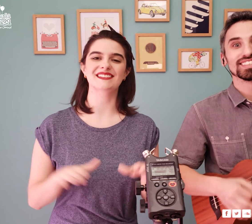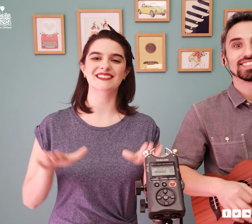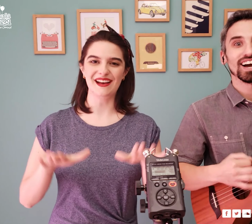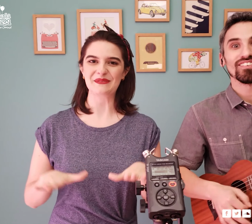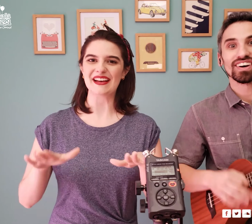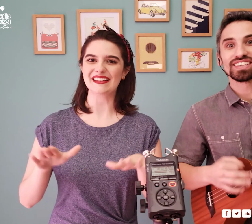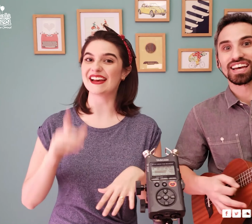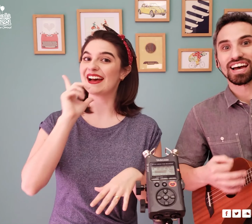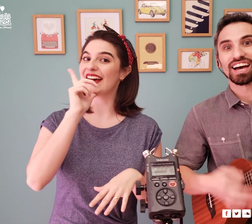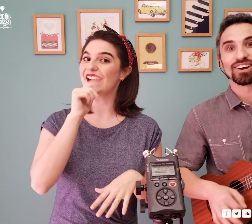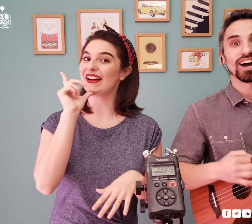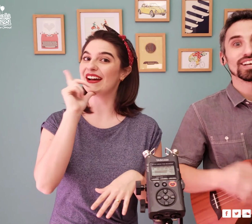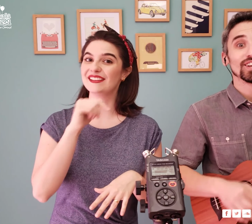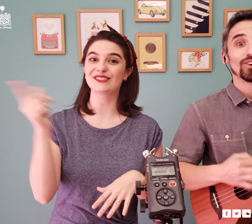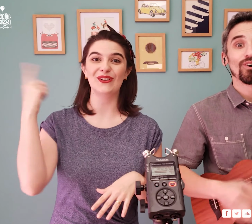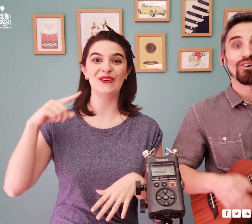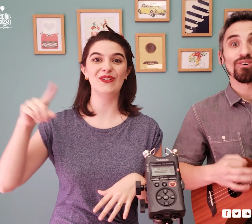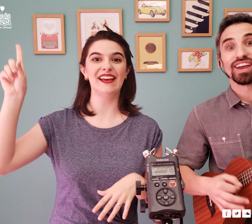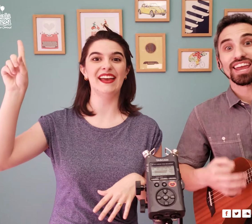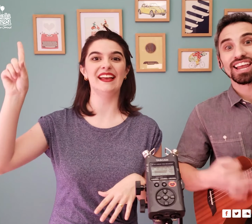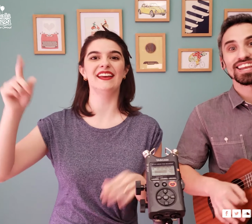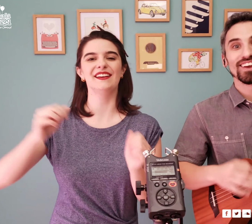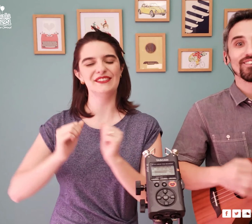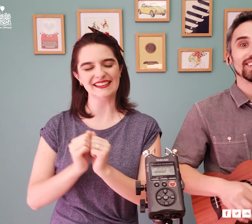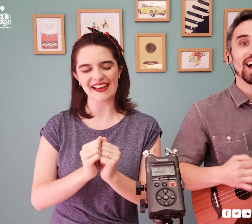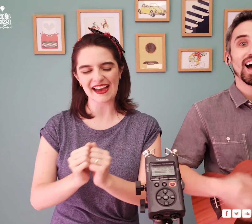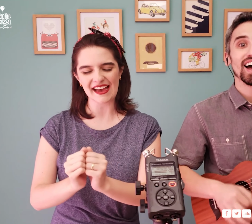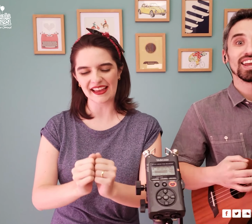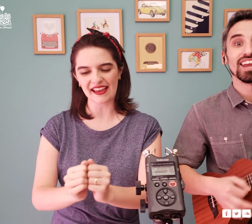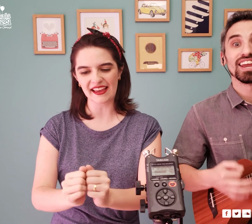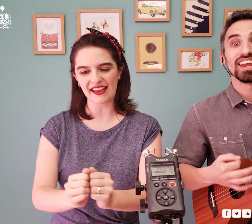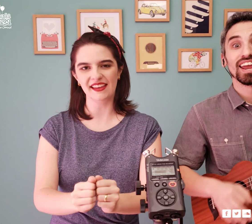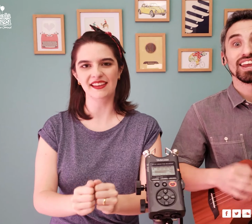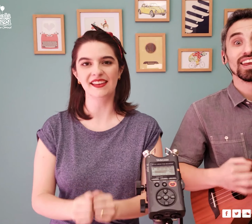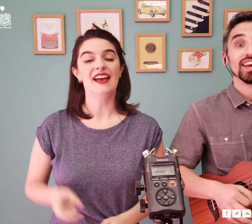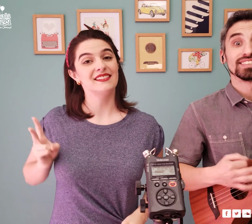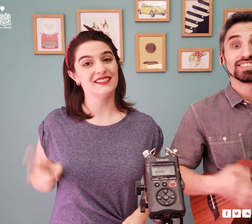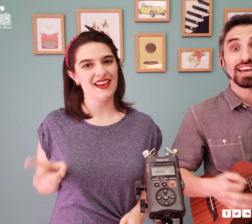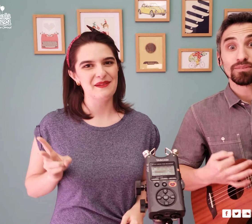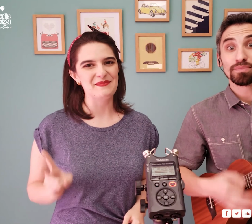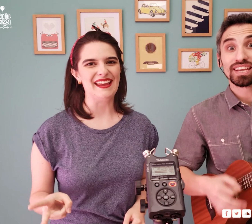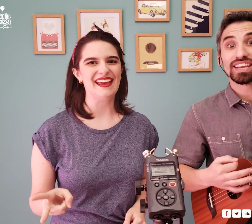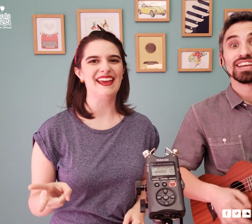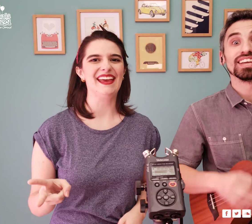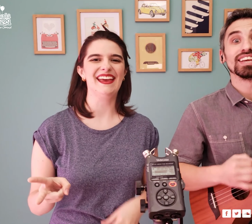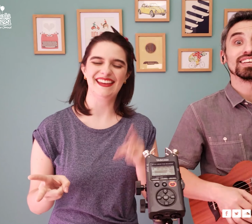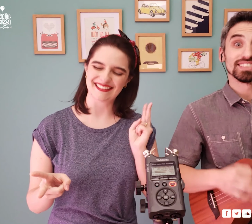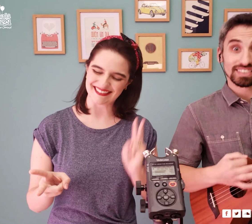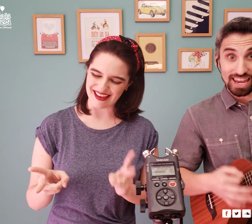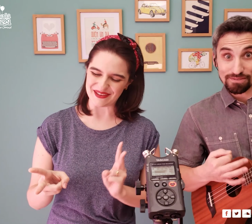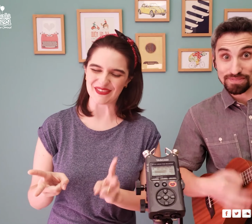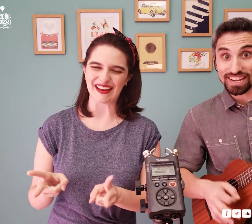às calmas águas, com Ele eu andarei Sempre, sempre